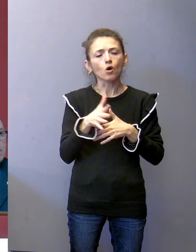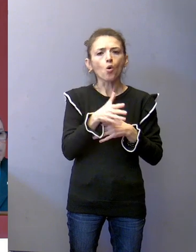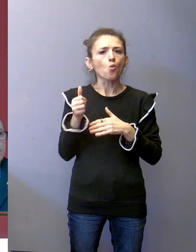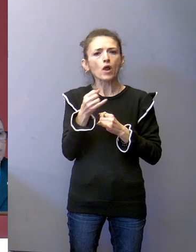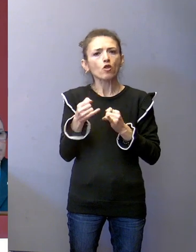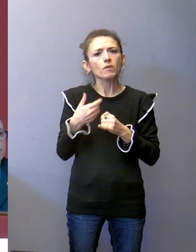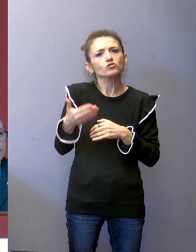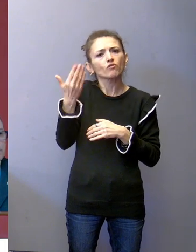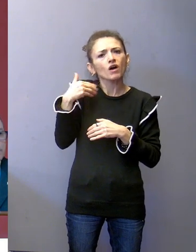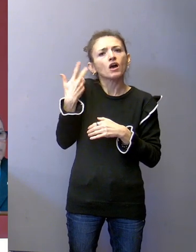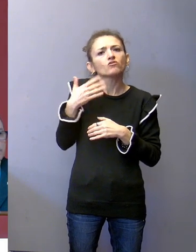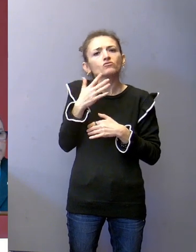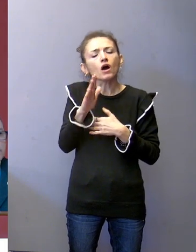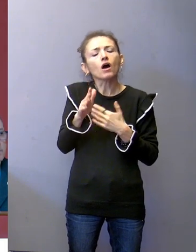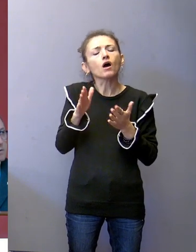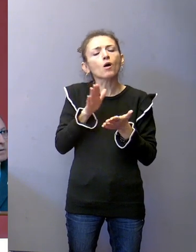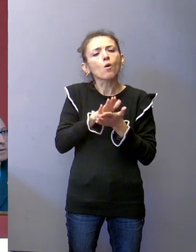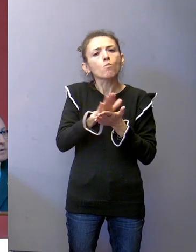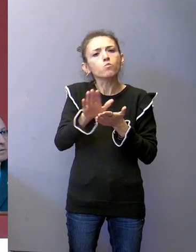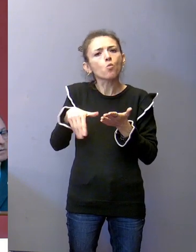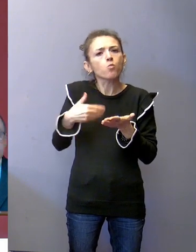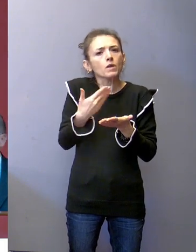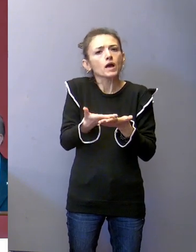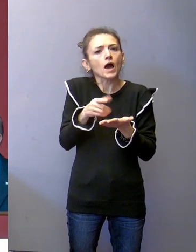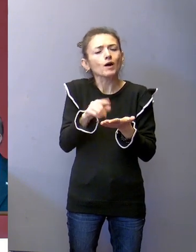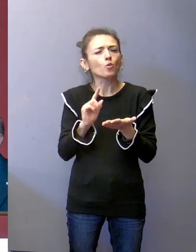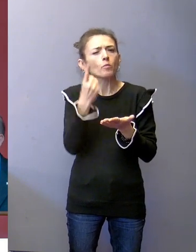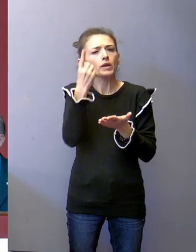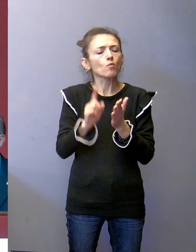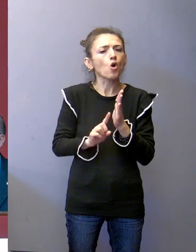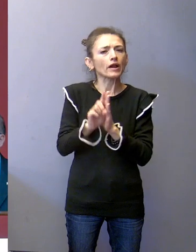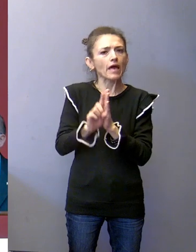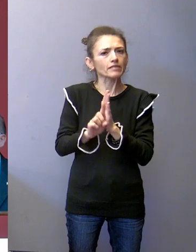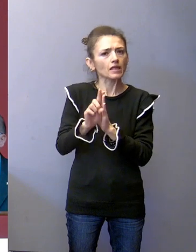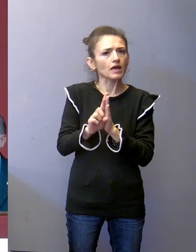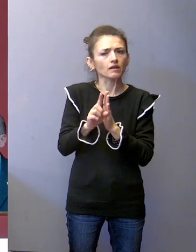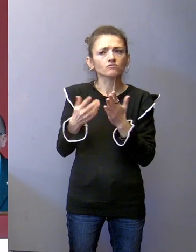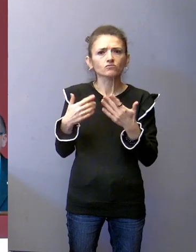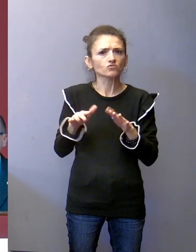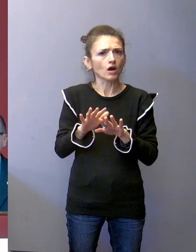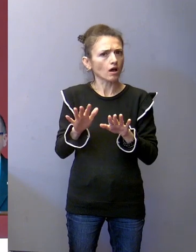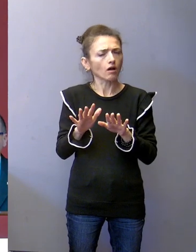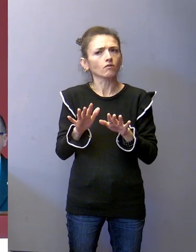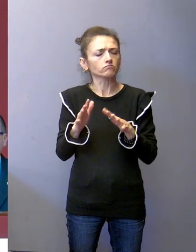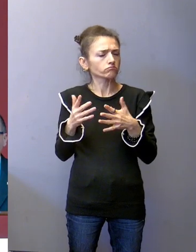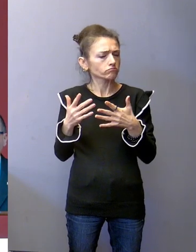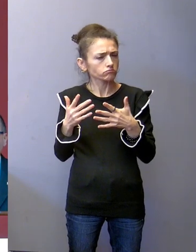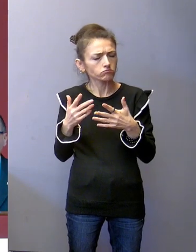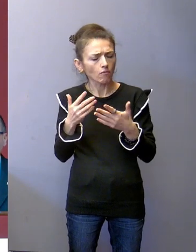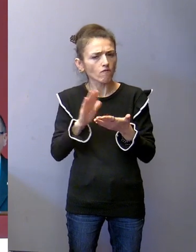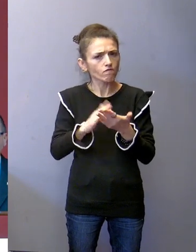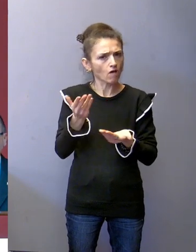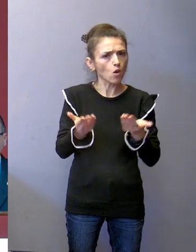pubblicato un primo rendering oggi completamente superato naturalmente ci sono delle valutazioni